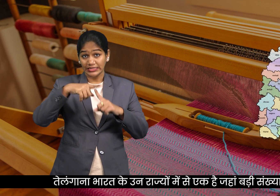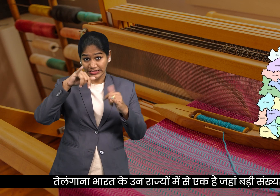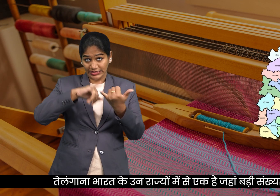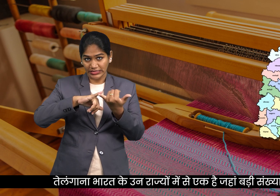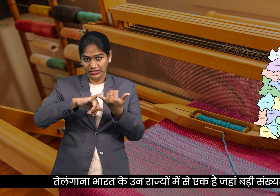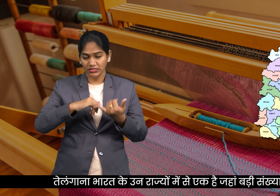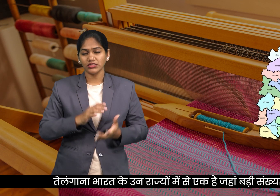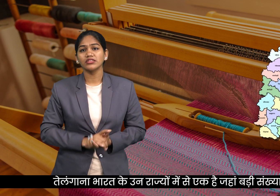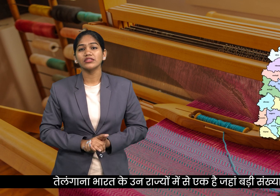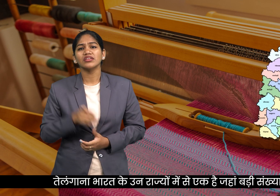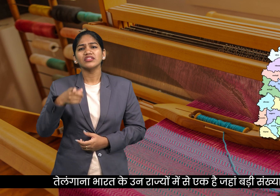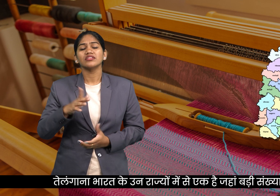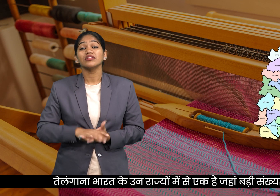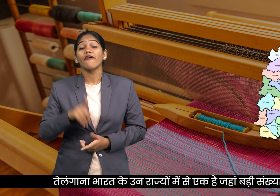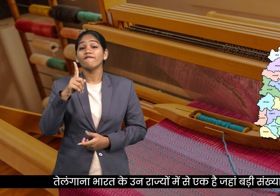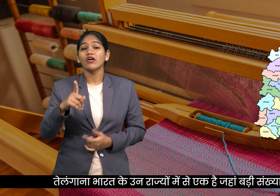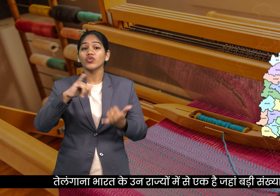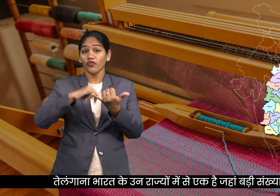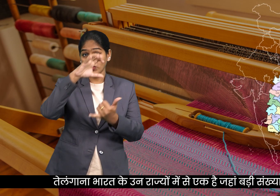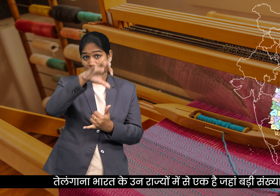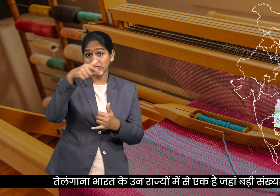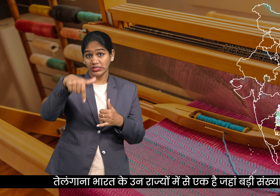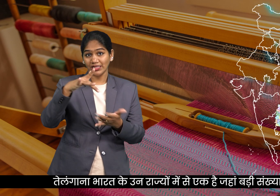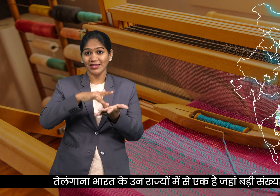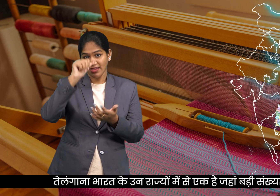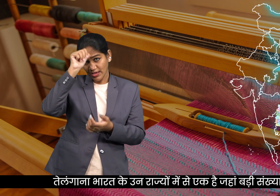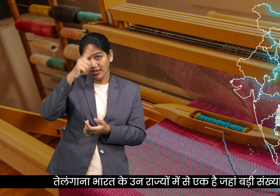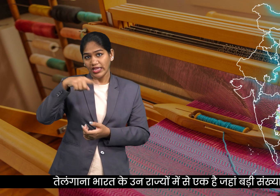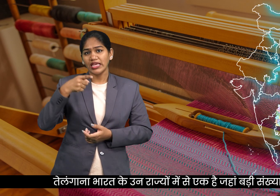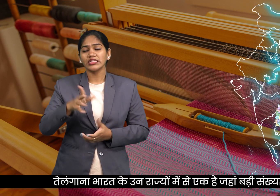तेलंगाना भारत के उन राज्यों में से एक है